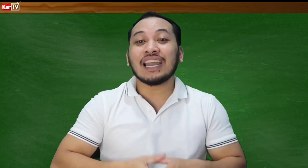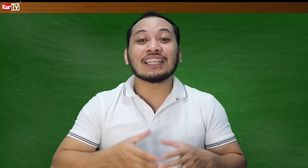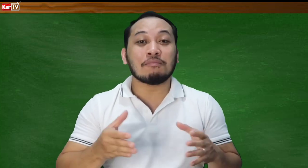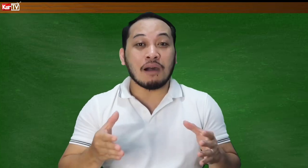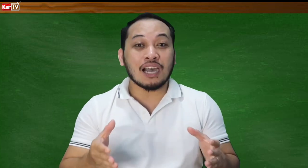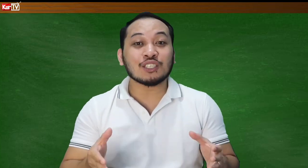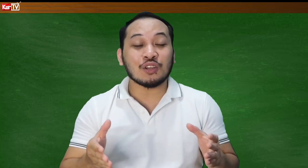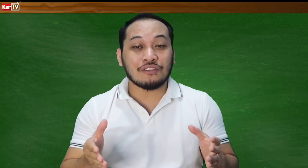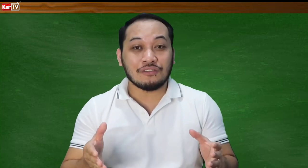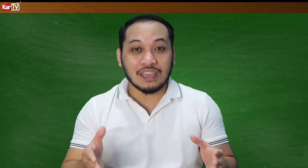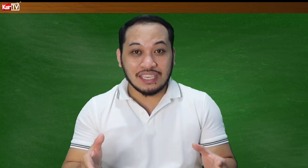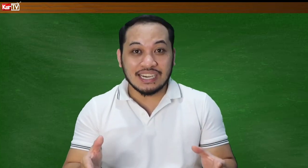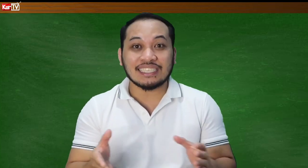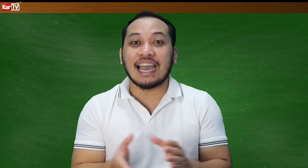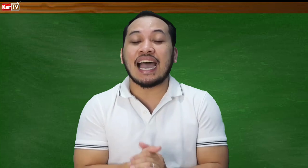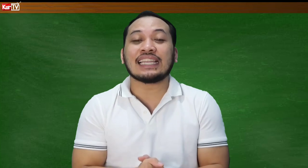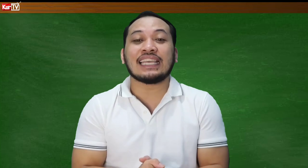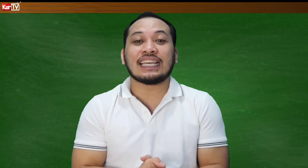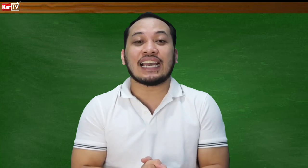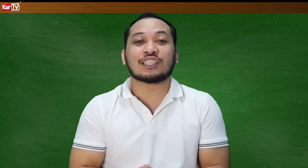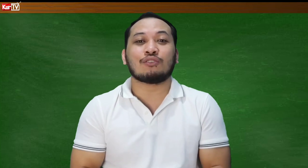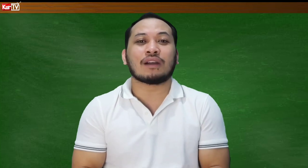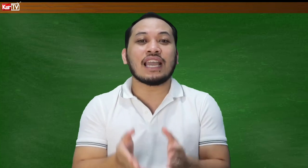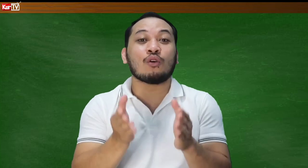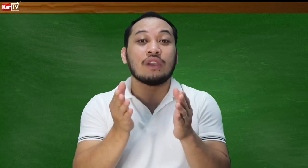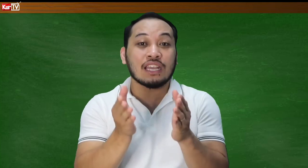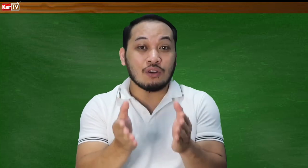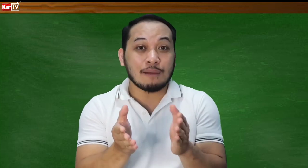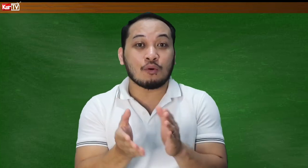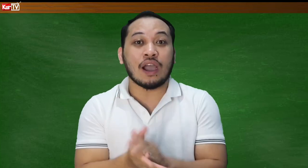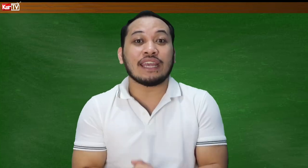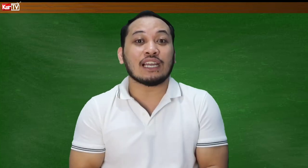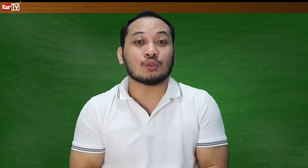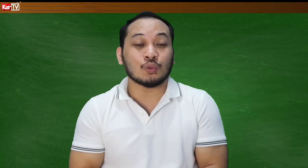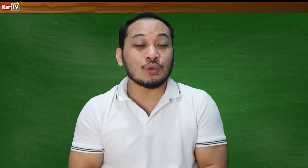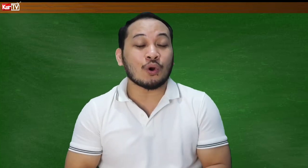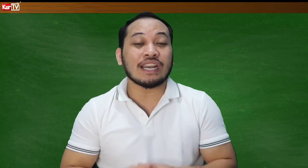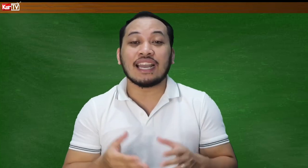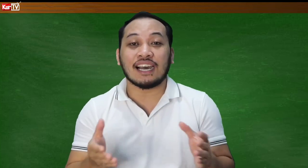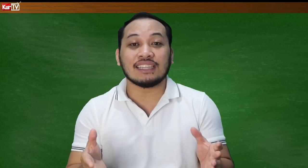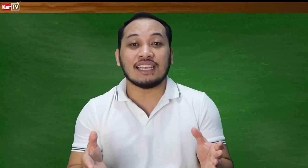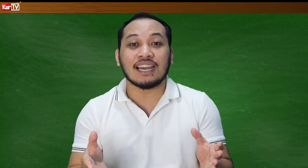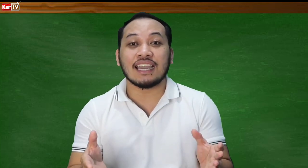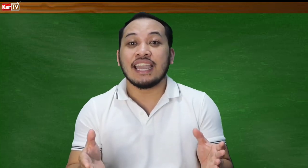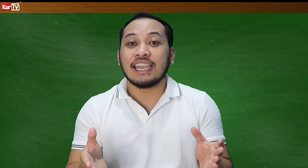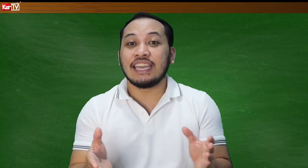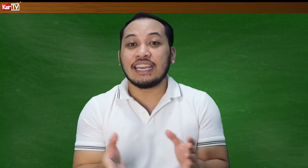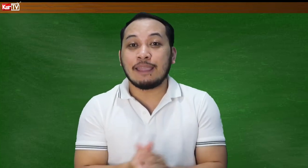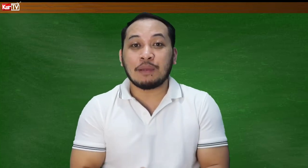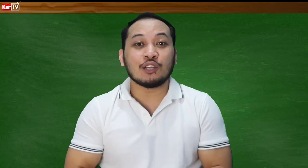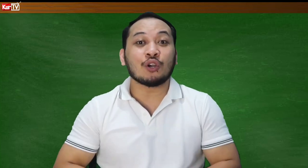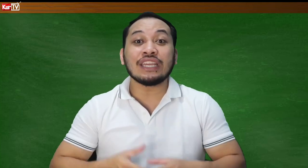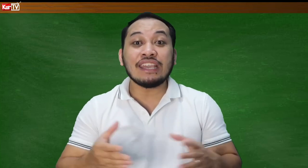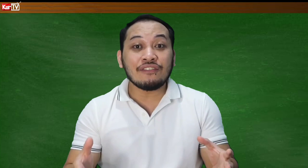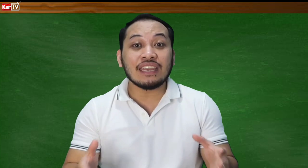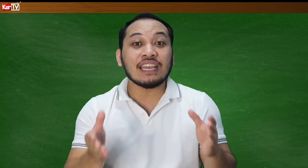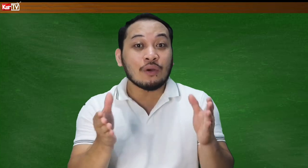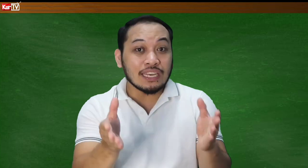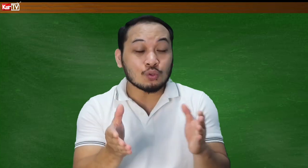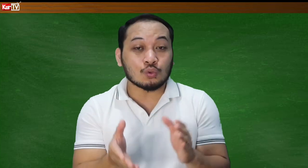at months of the year sa ating classroom. Kaya kung ikaw nga po ay nagtuturo or nag-handle ng hearing impaired or even ikaw ay nagtuturo